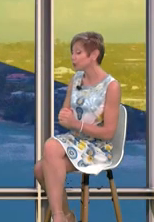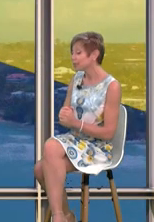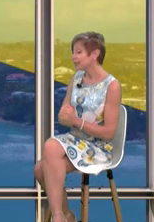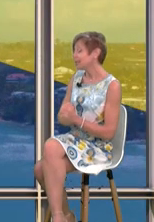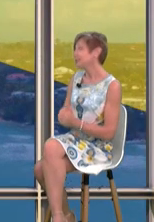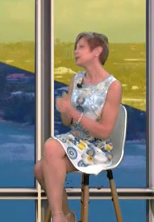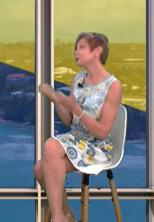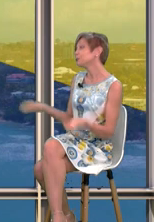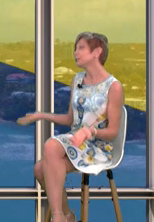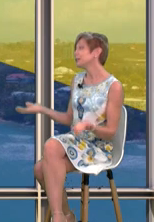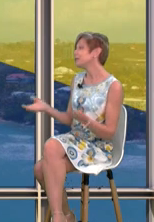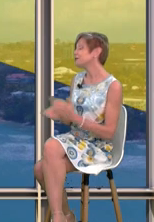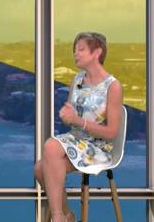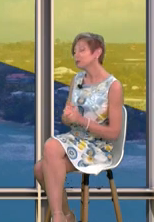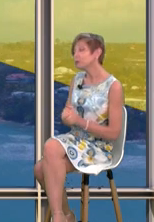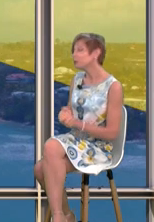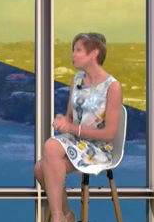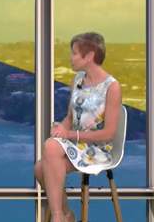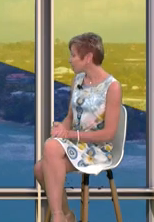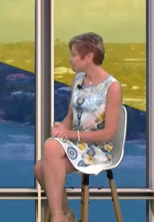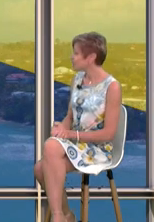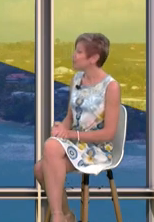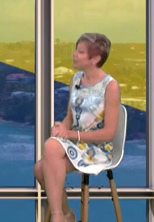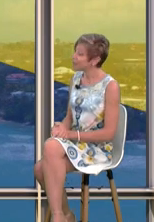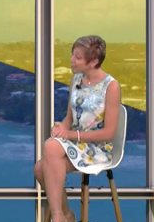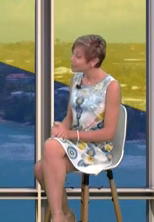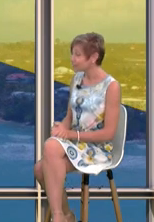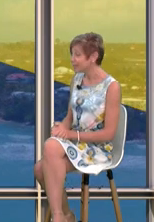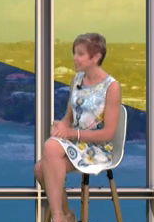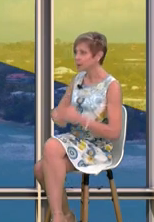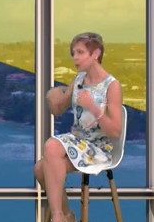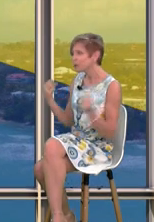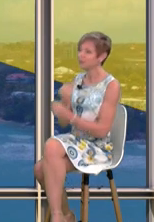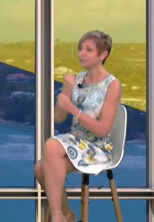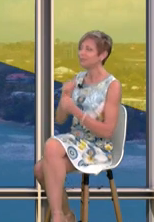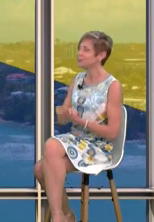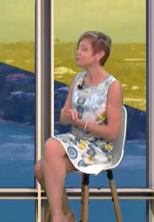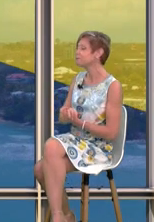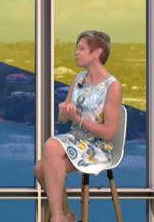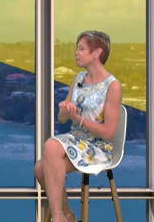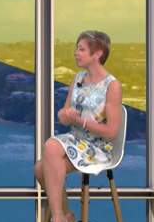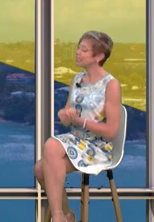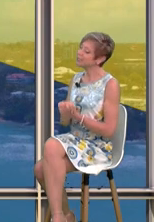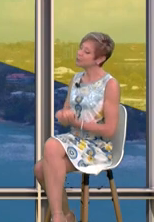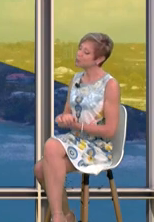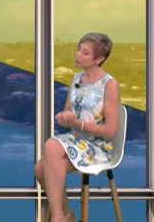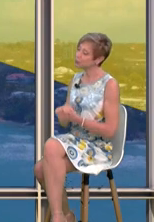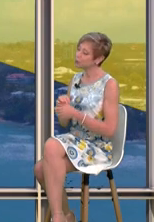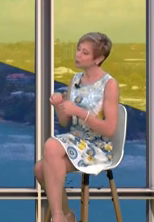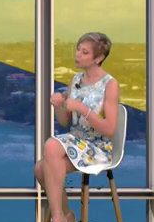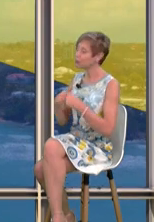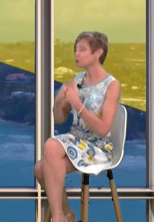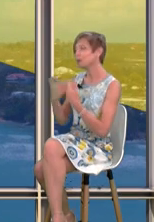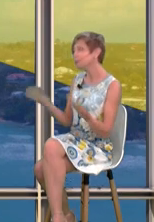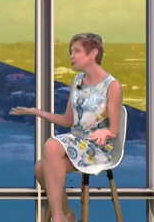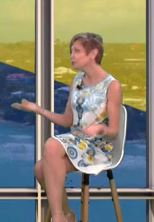structure ». Et on a demandé à un fabuleux photographe qui s'appelle Alain Lacchi qui a relevé le défi et qui nous a donc,